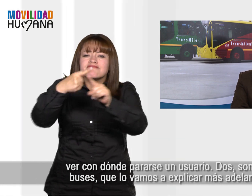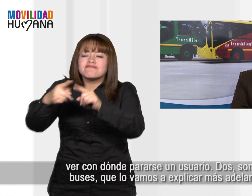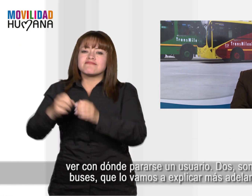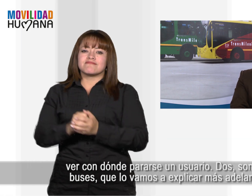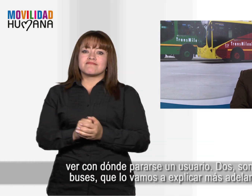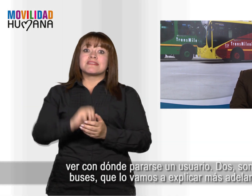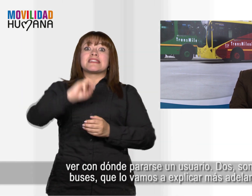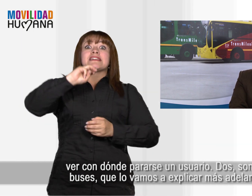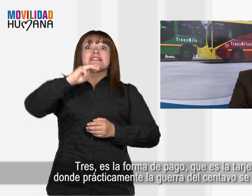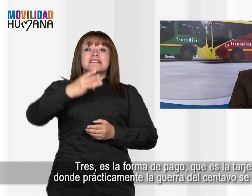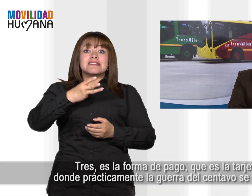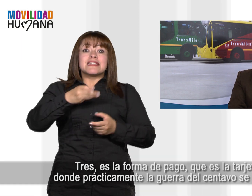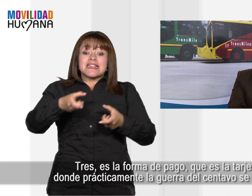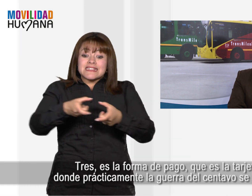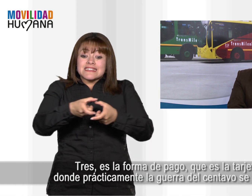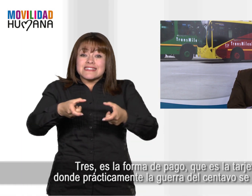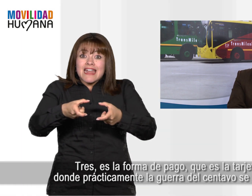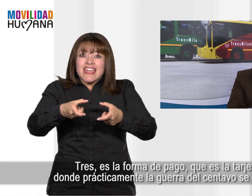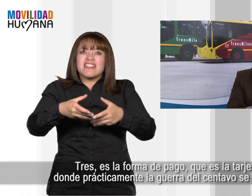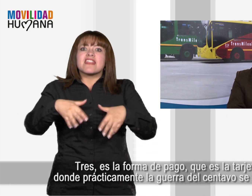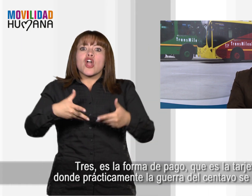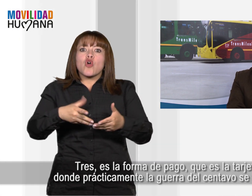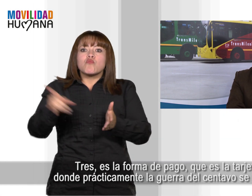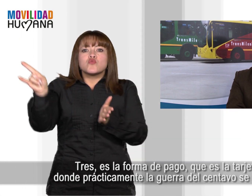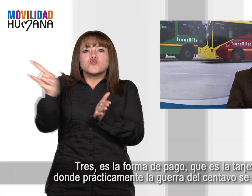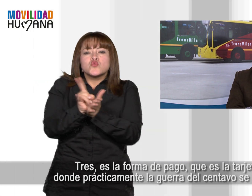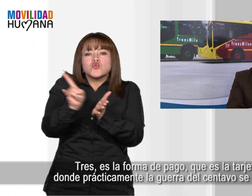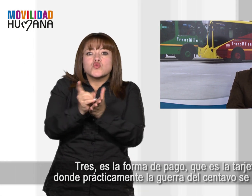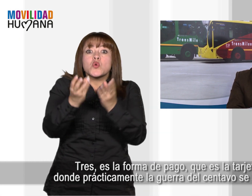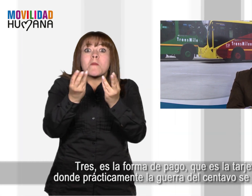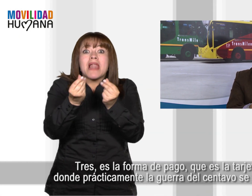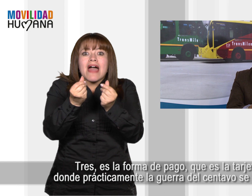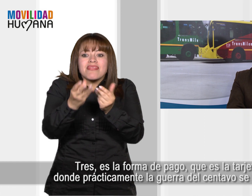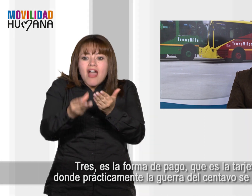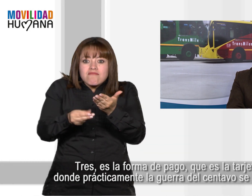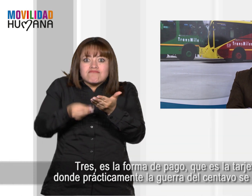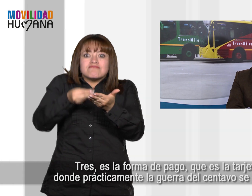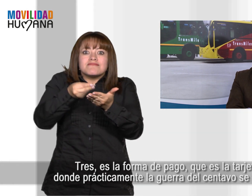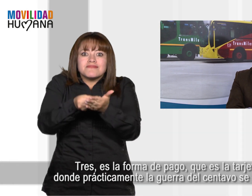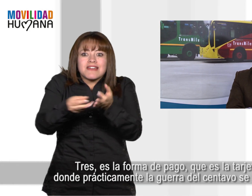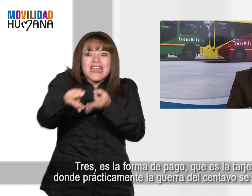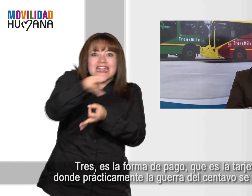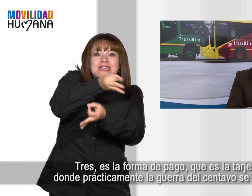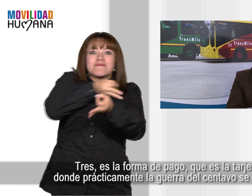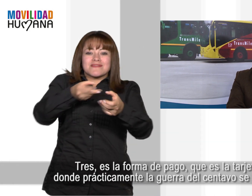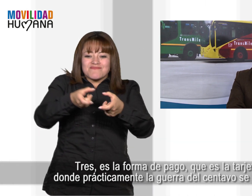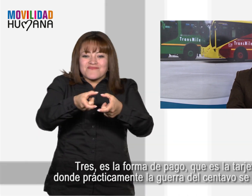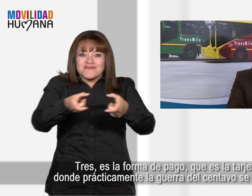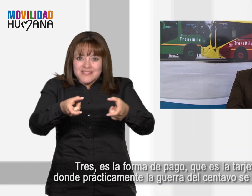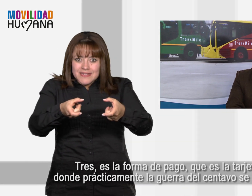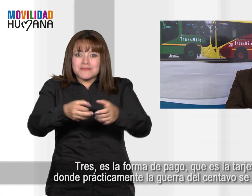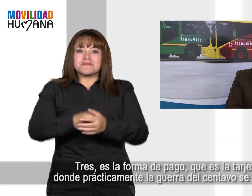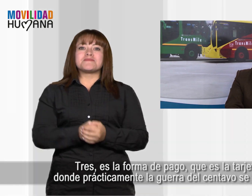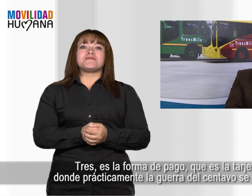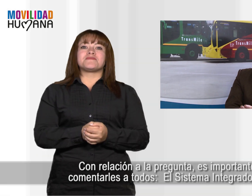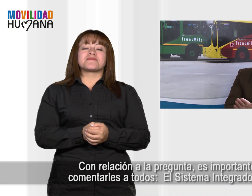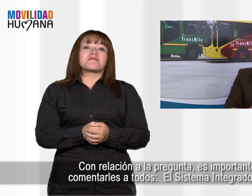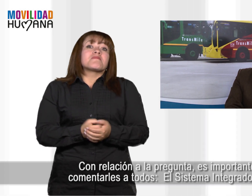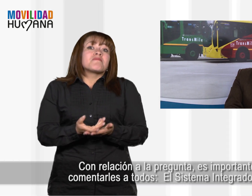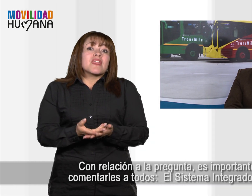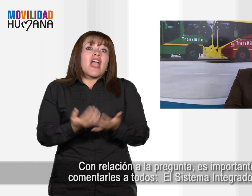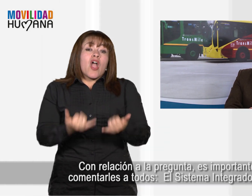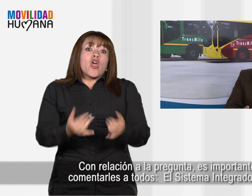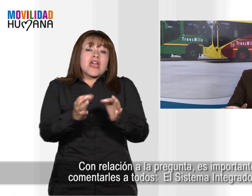que lo vamos a explicar más adelante. Y tres, la forma de pago, que es la tarjeta donde prácticamente la guerra del centavo se acaba.